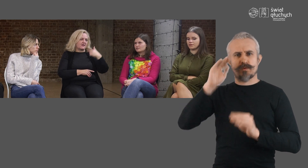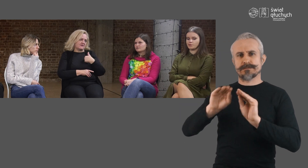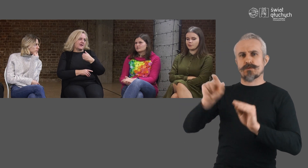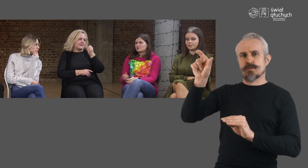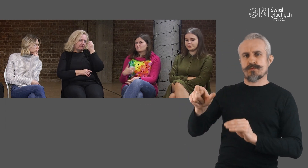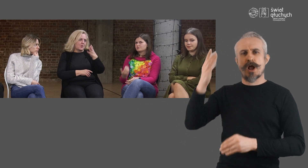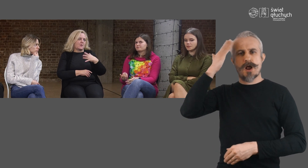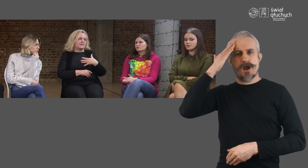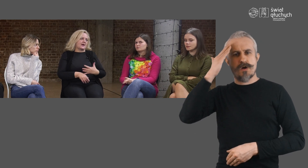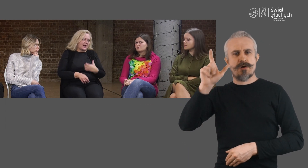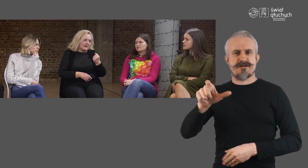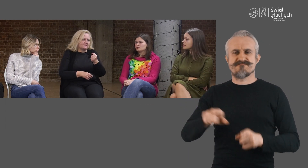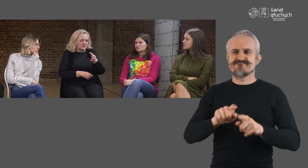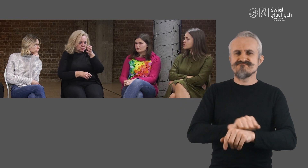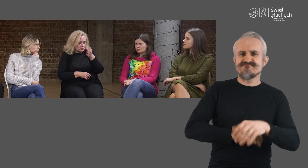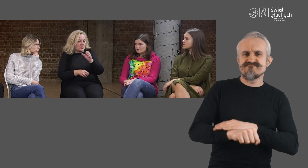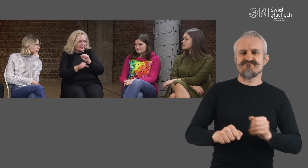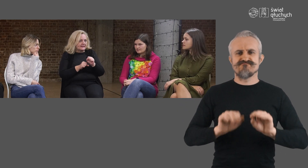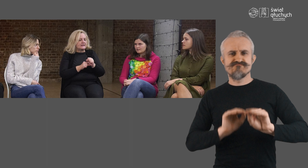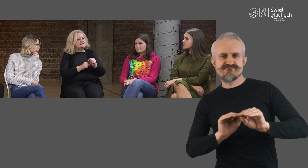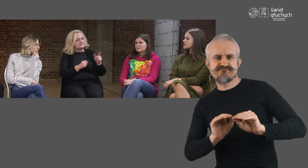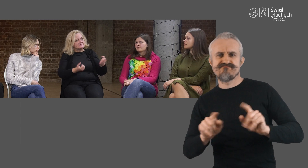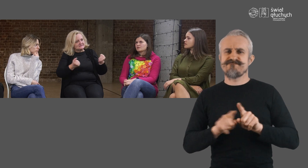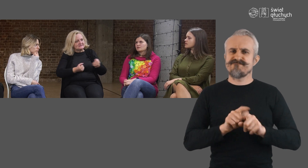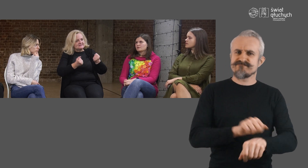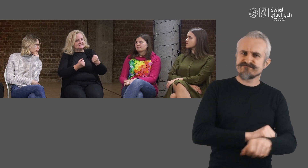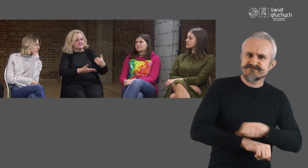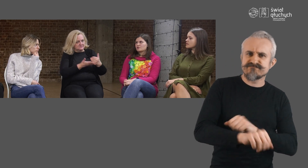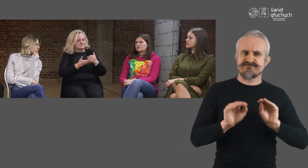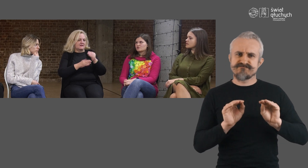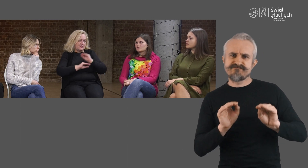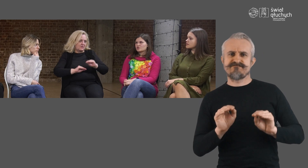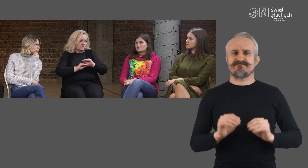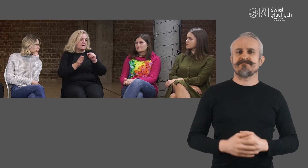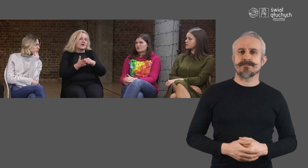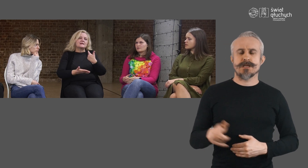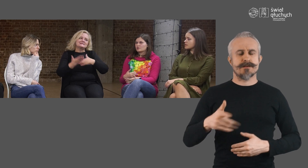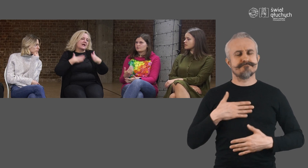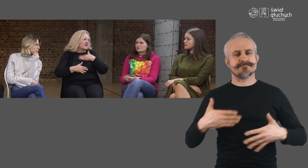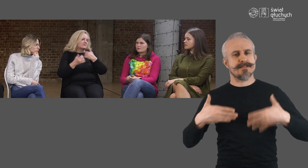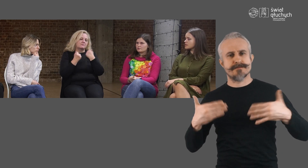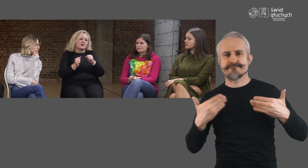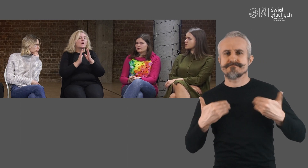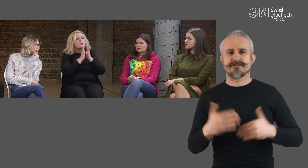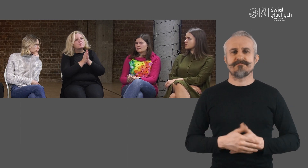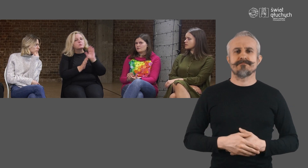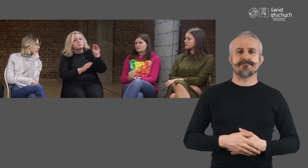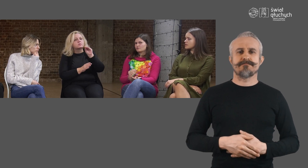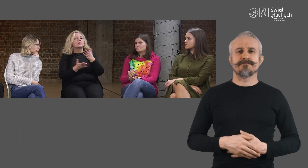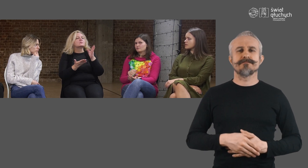ambitna, zdolna, więc też jakby próbowali mi umożliwić edukację. I ja się bardzo cieszę, że zawsze jak na przykład prosiłam,